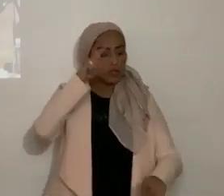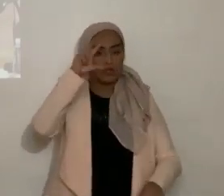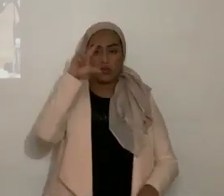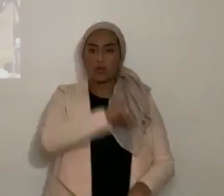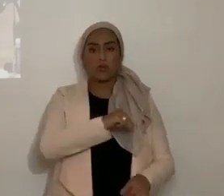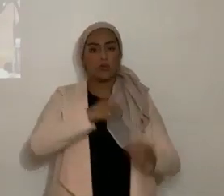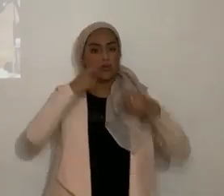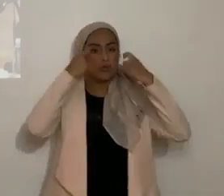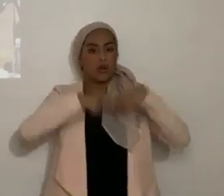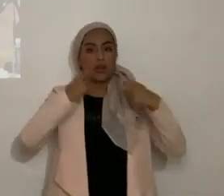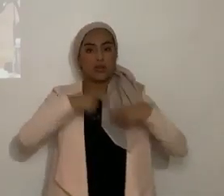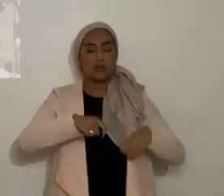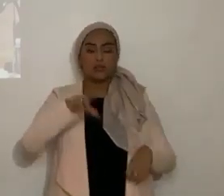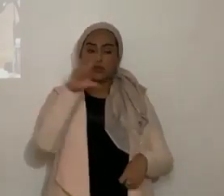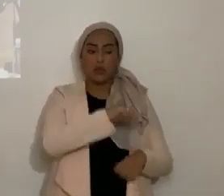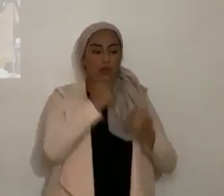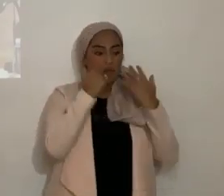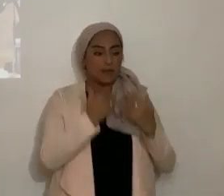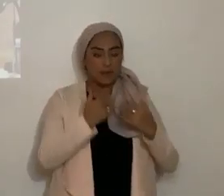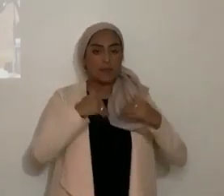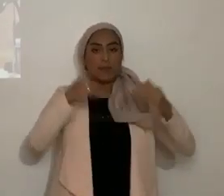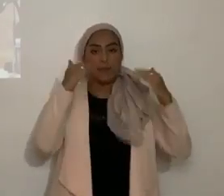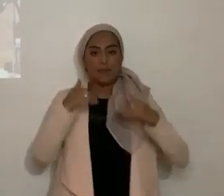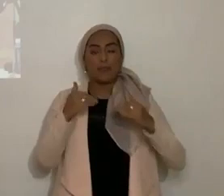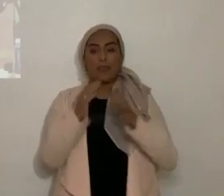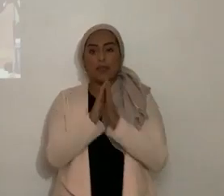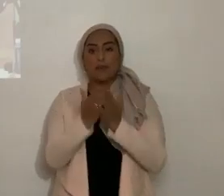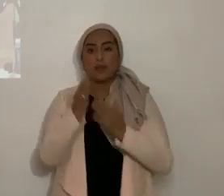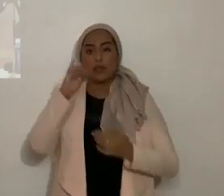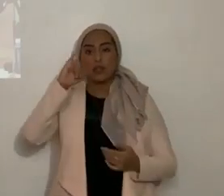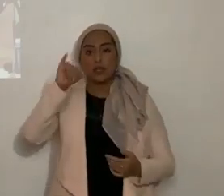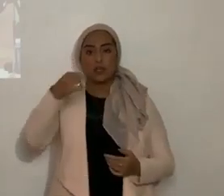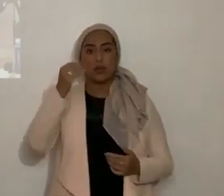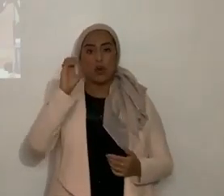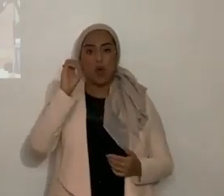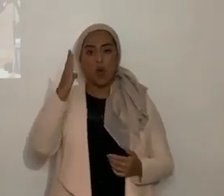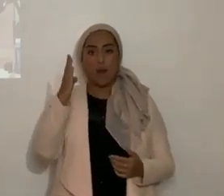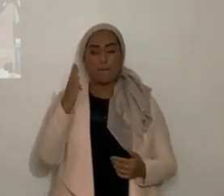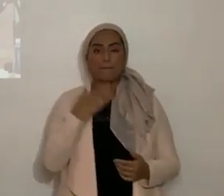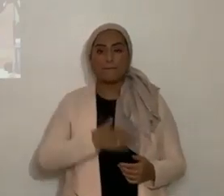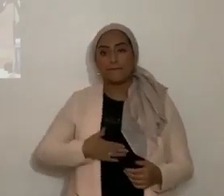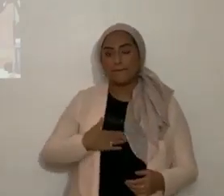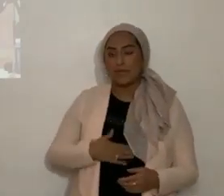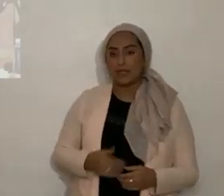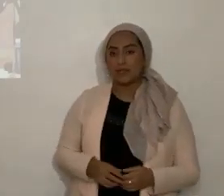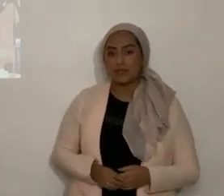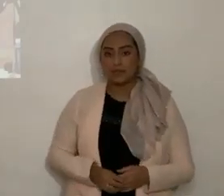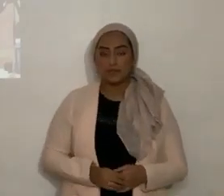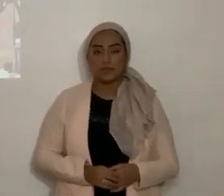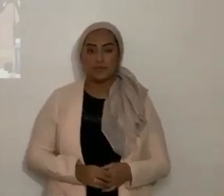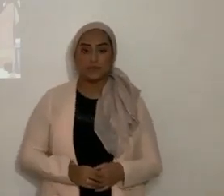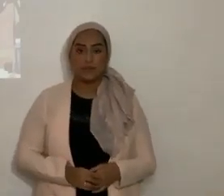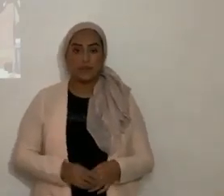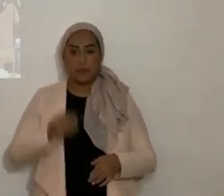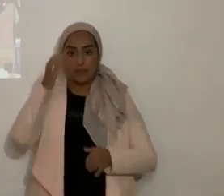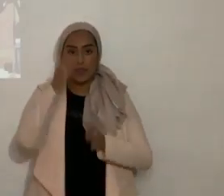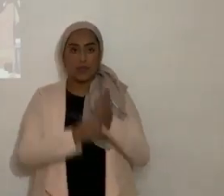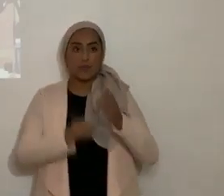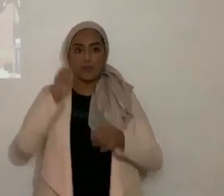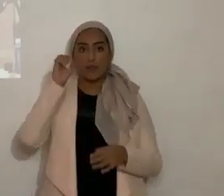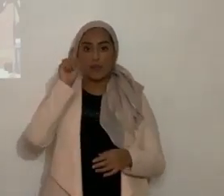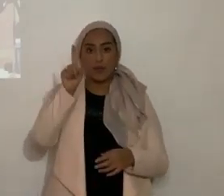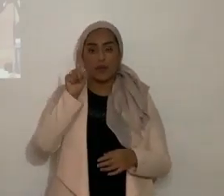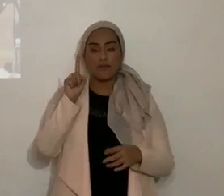luto. Vamos ahora al libro de Job, vamos, busquen la cita, el libro de Job. Vamos a ir al capítulo